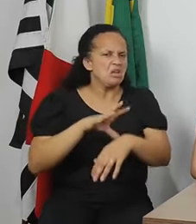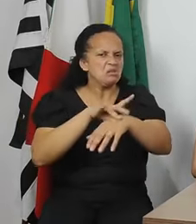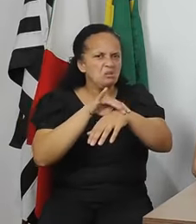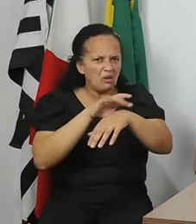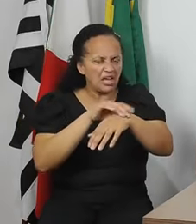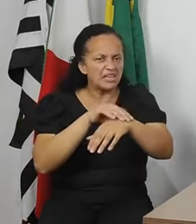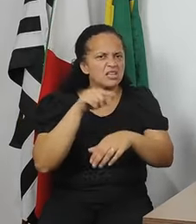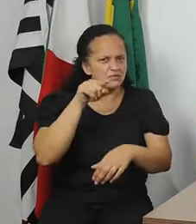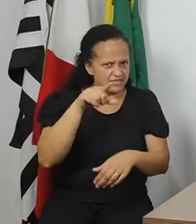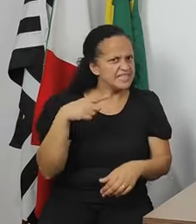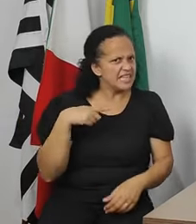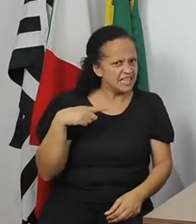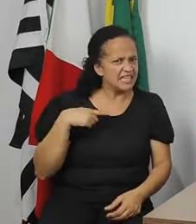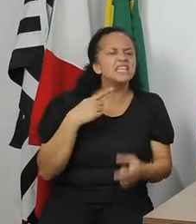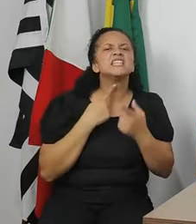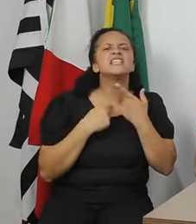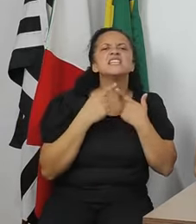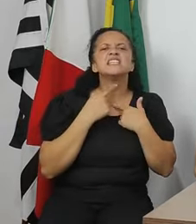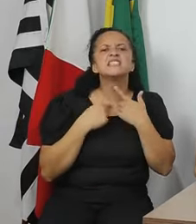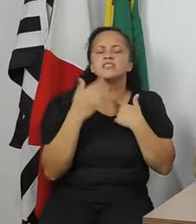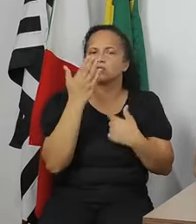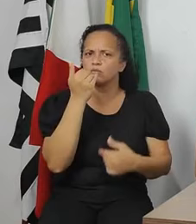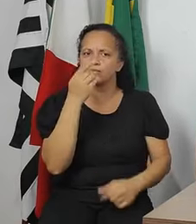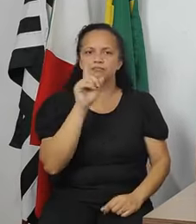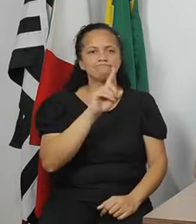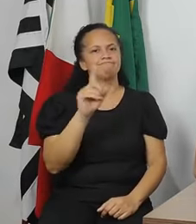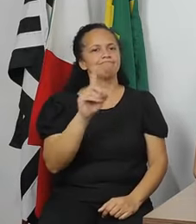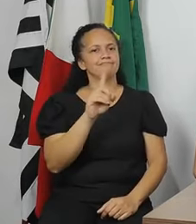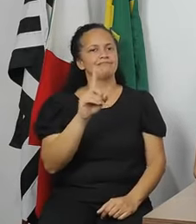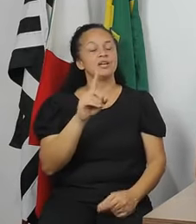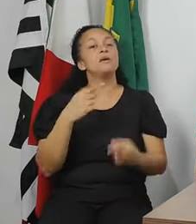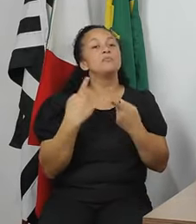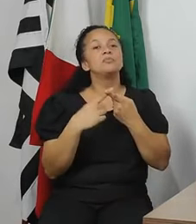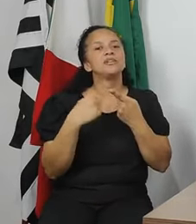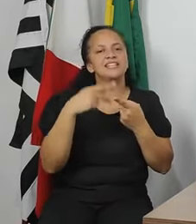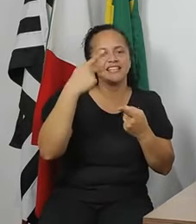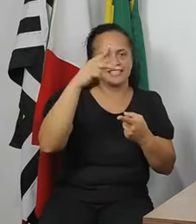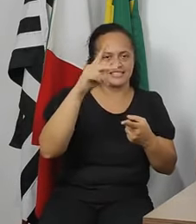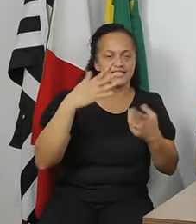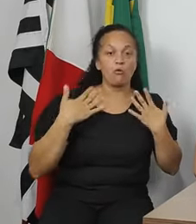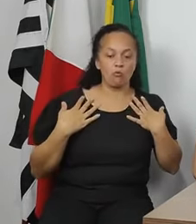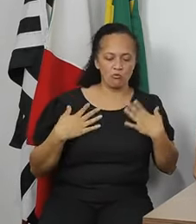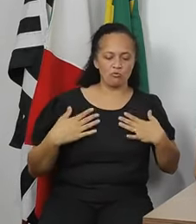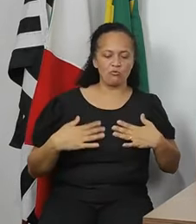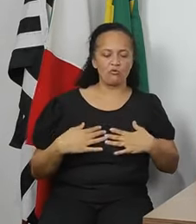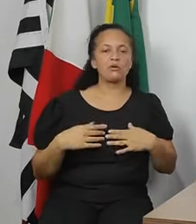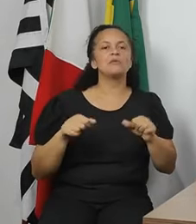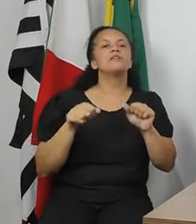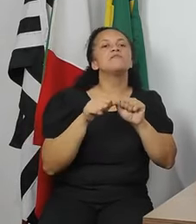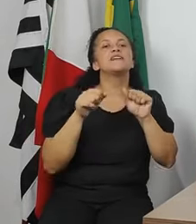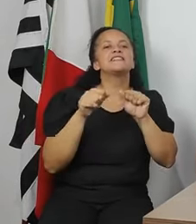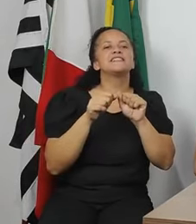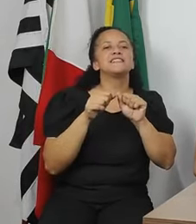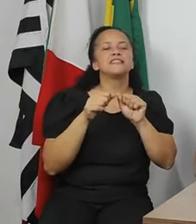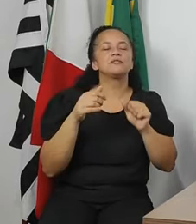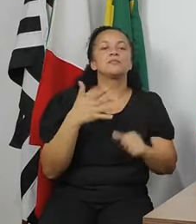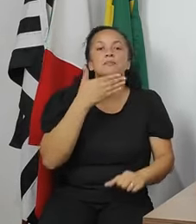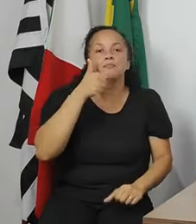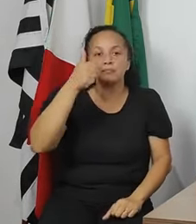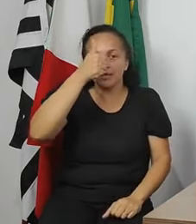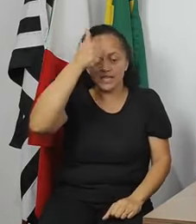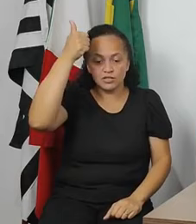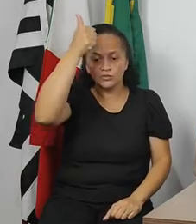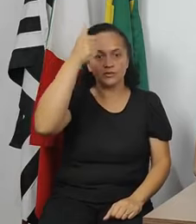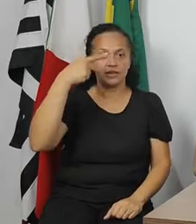corpo está trabalhando para recuperá-lo. Então é no momento que a gente jejua que o nosso corpo está trabalhando a nosso favor